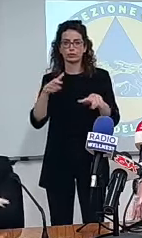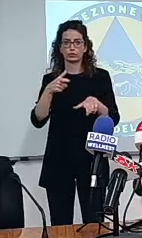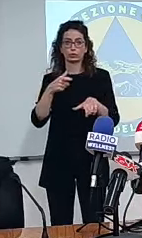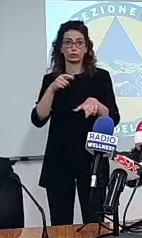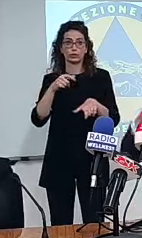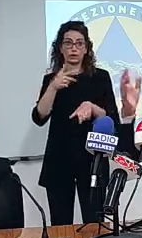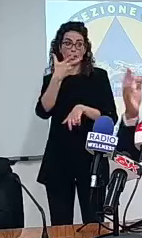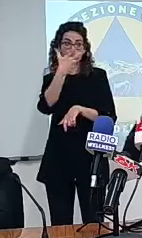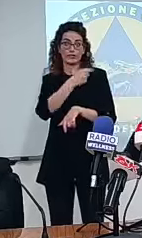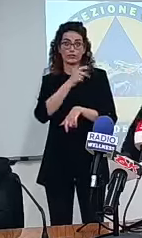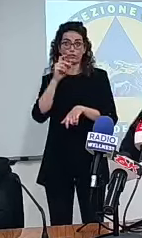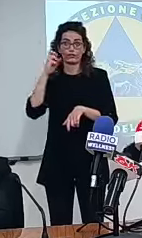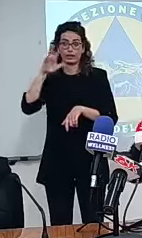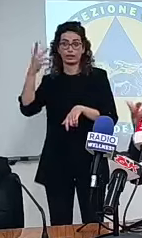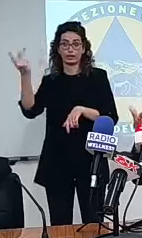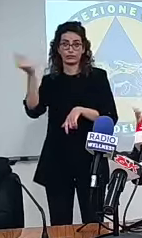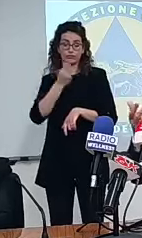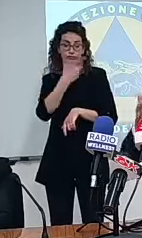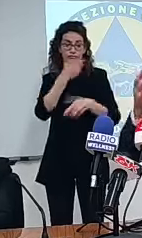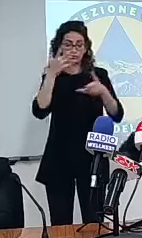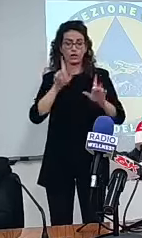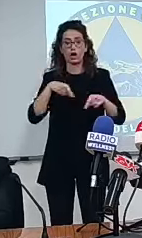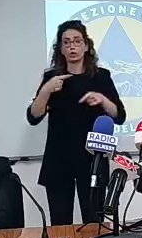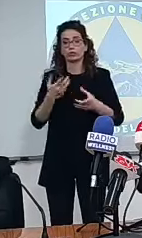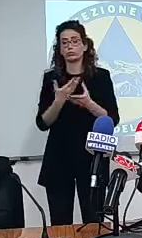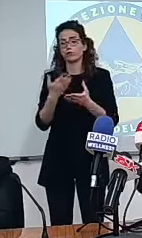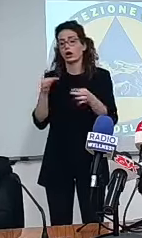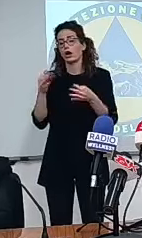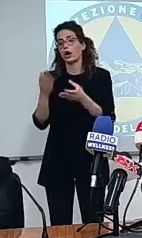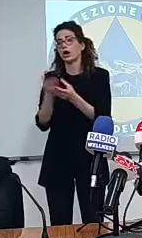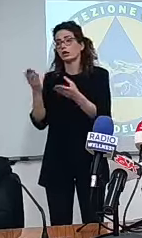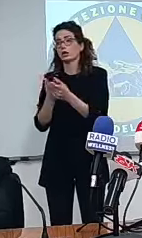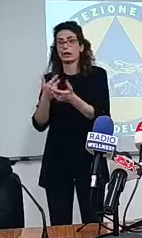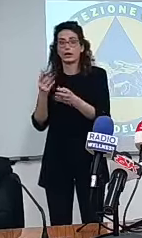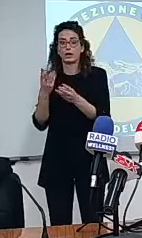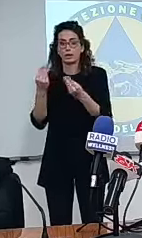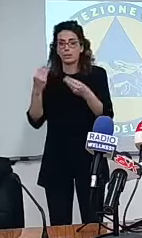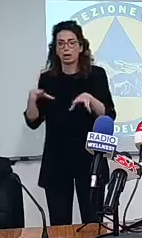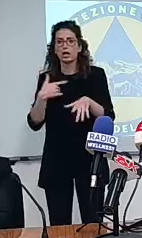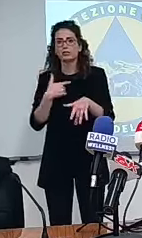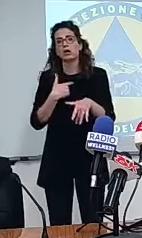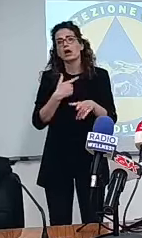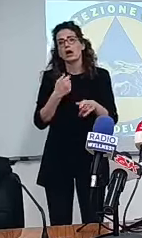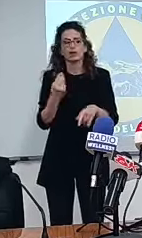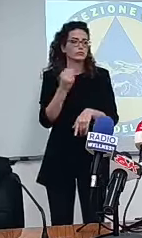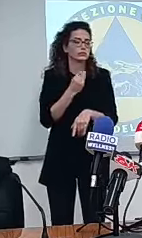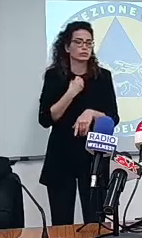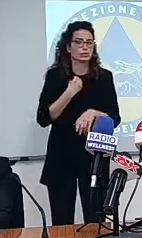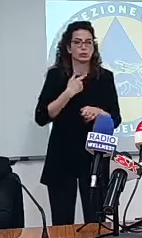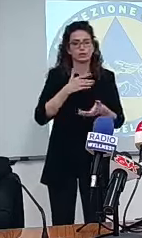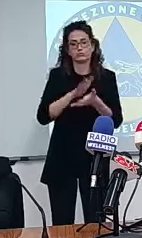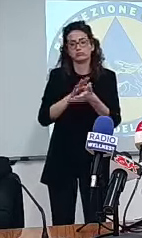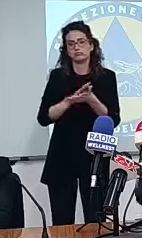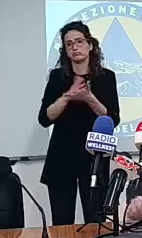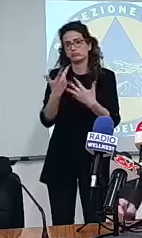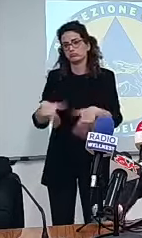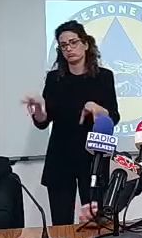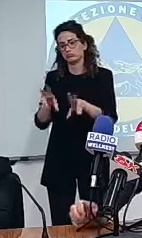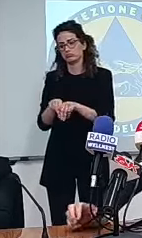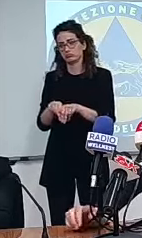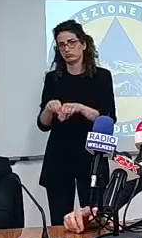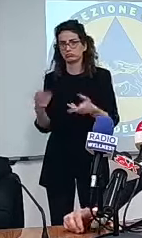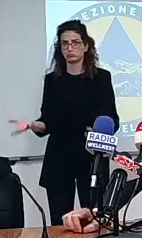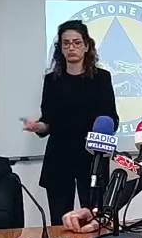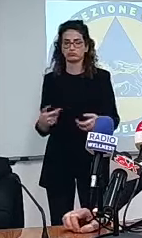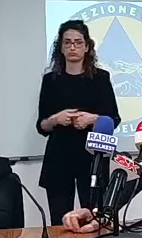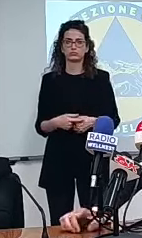fuori, dopodiché avranno il loro pezzo di carta, se lo perdono, ce lo richiedono, glielo ristamperemo, perché facciamo un piccolo programmino per avere la